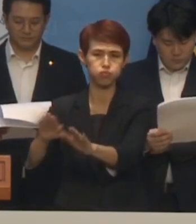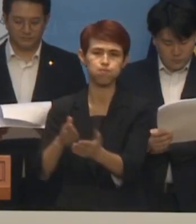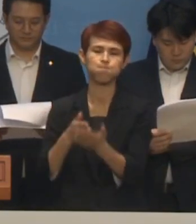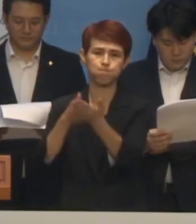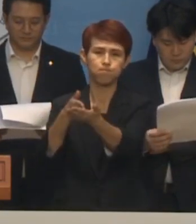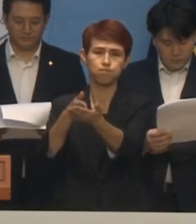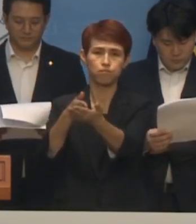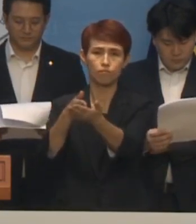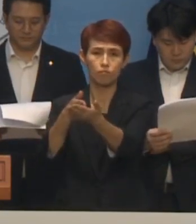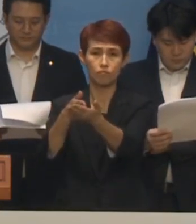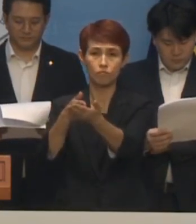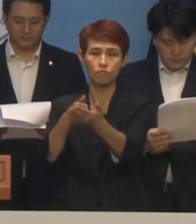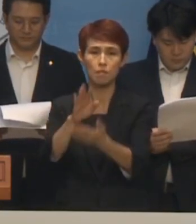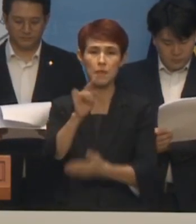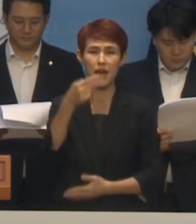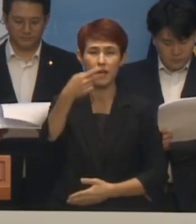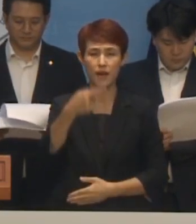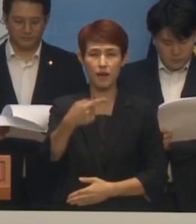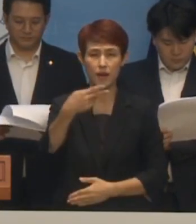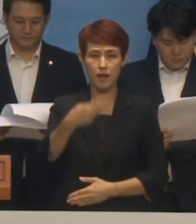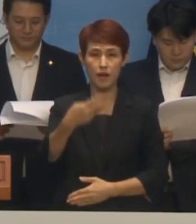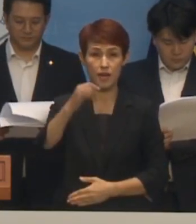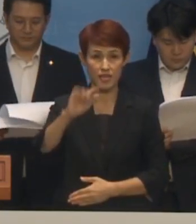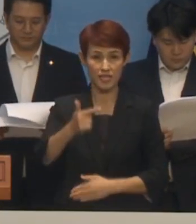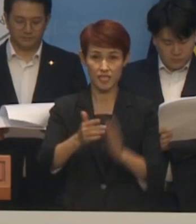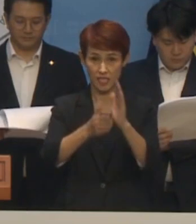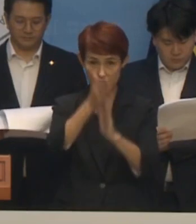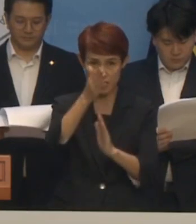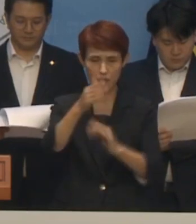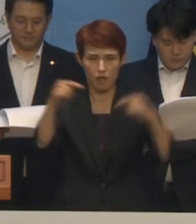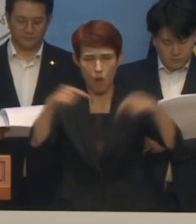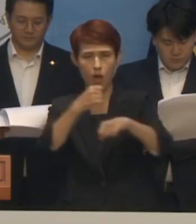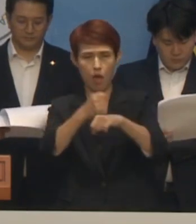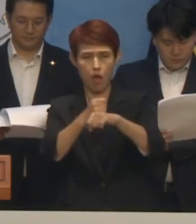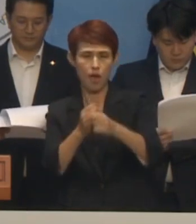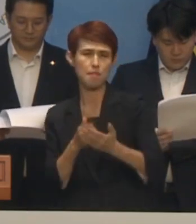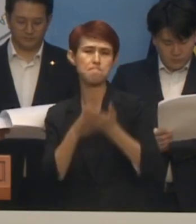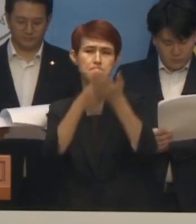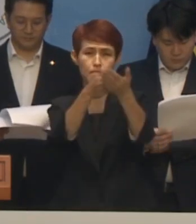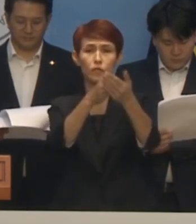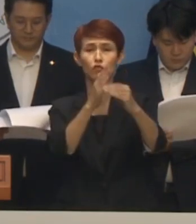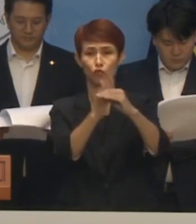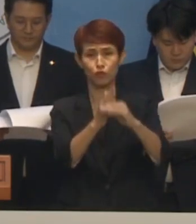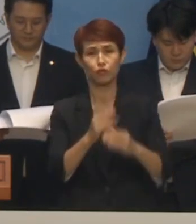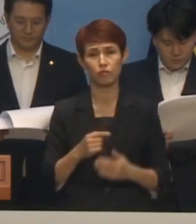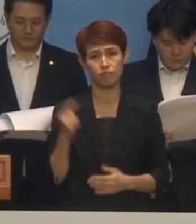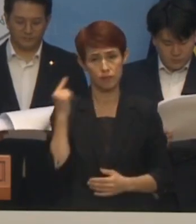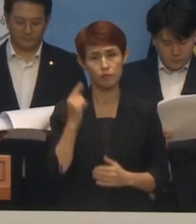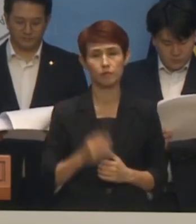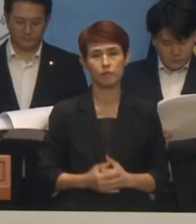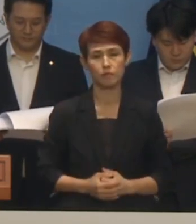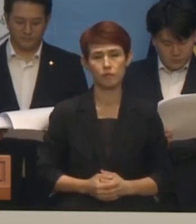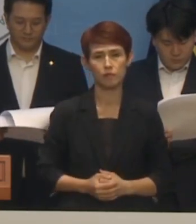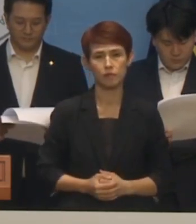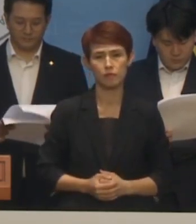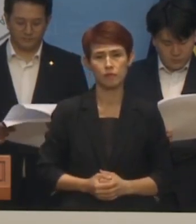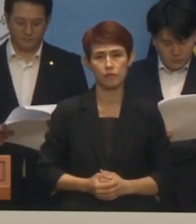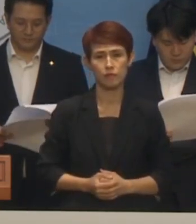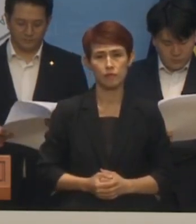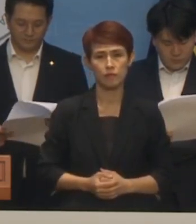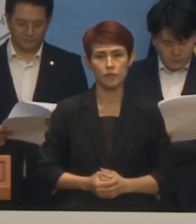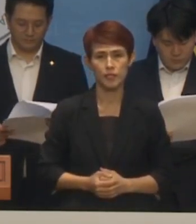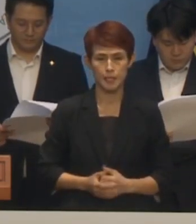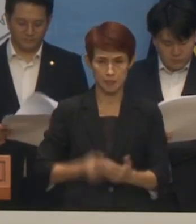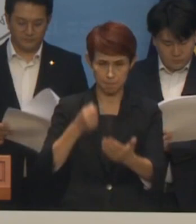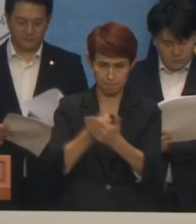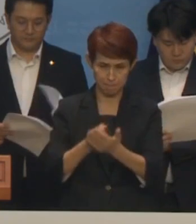이를 위해 베를린시 당국과 대화에 나서라고 촉구하는 결의안을 추진하고 있다고 들었습니다. 하루빨리 이